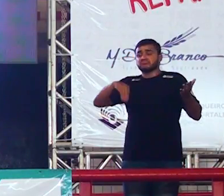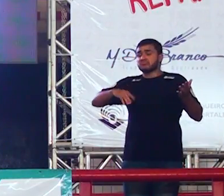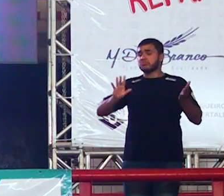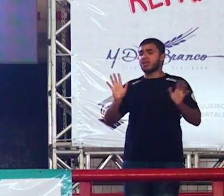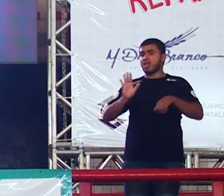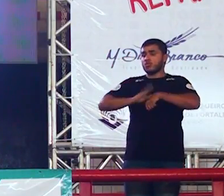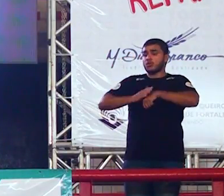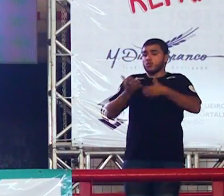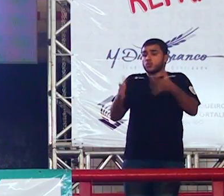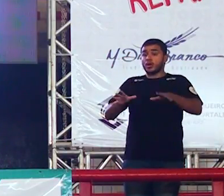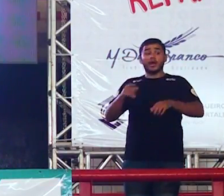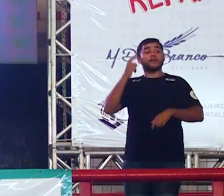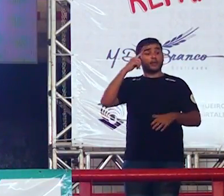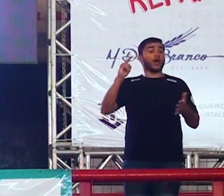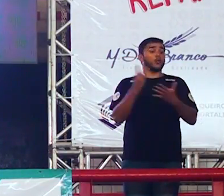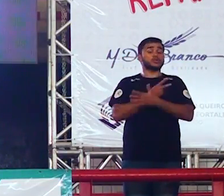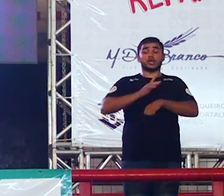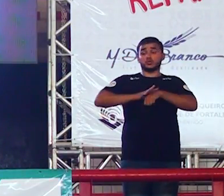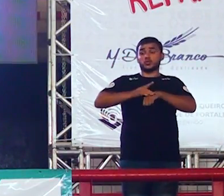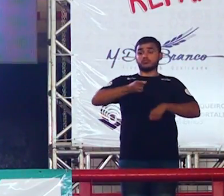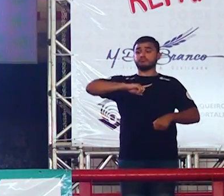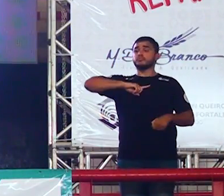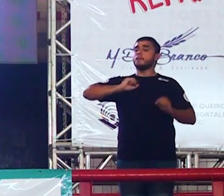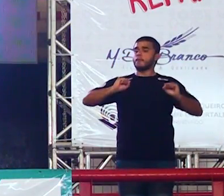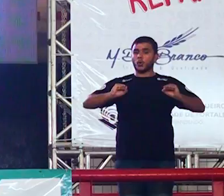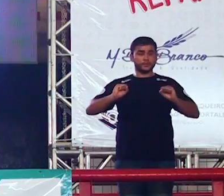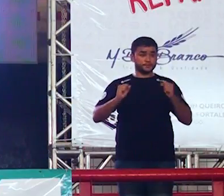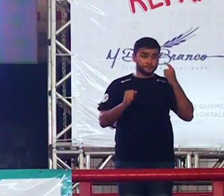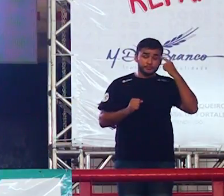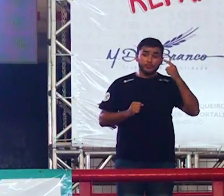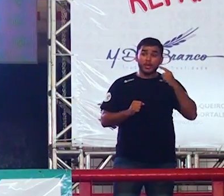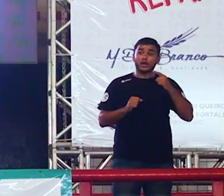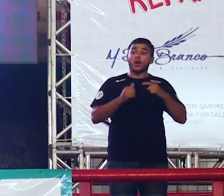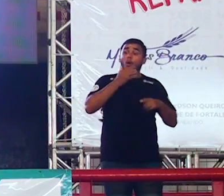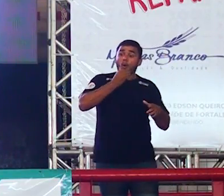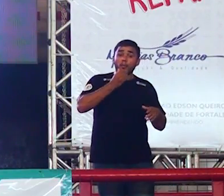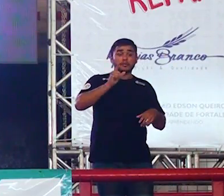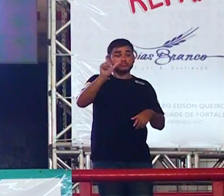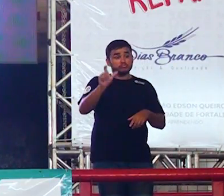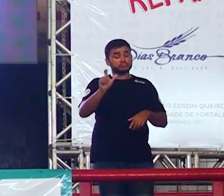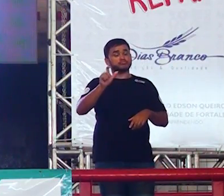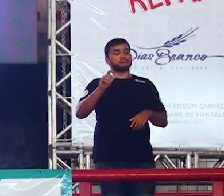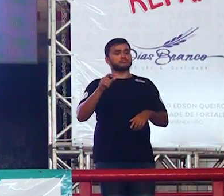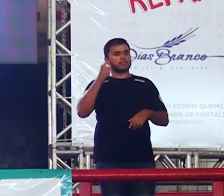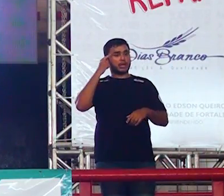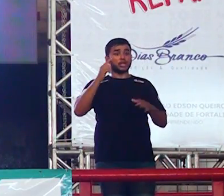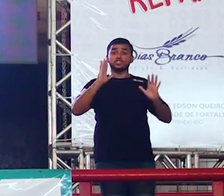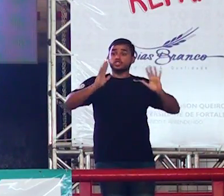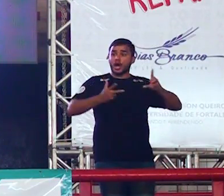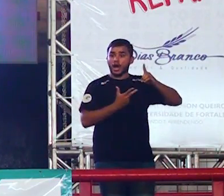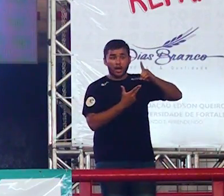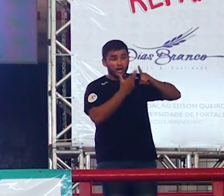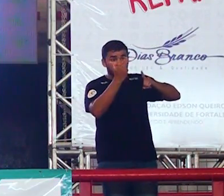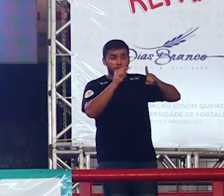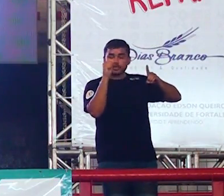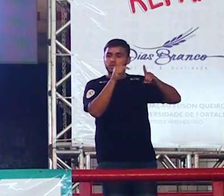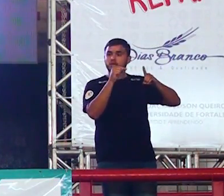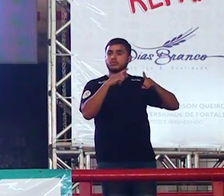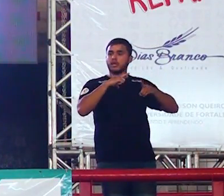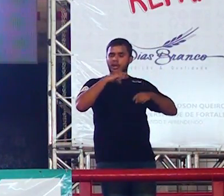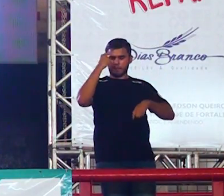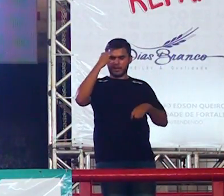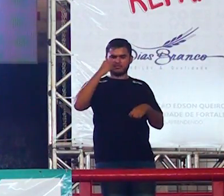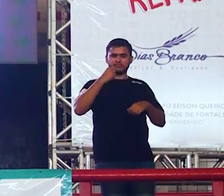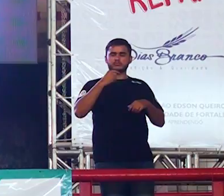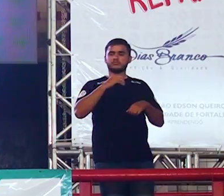na fertilidade masculina, uma vez que na gametogênese, ele vai fazer o quê? Atua impedindo a ocorrência